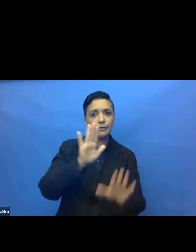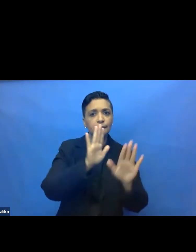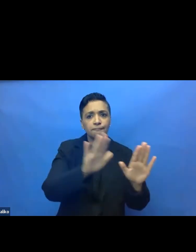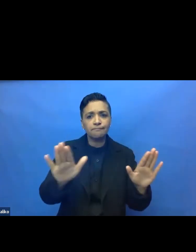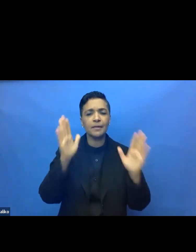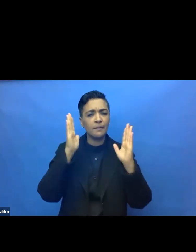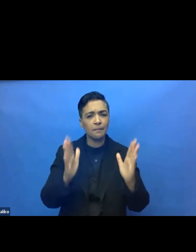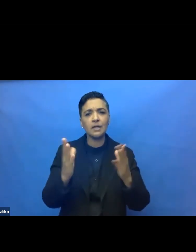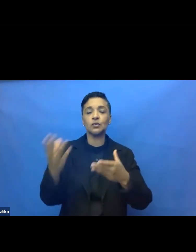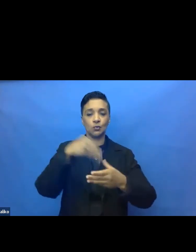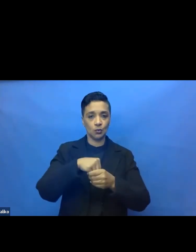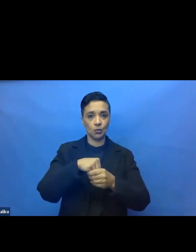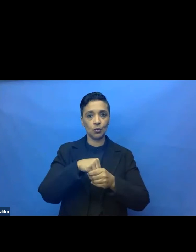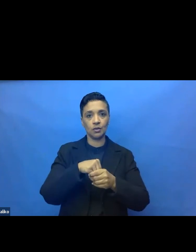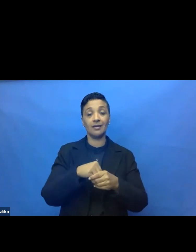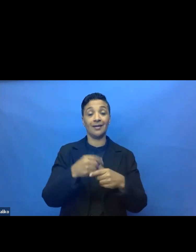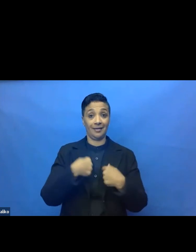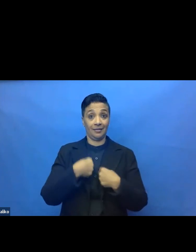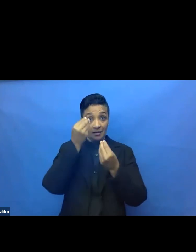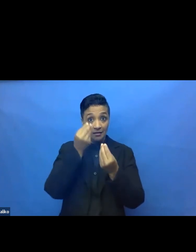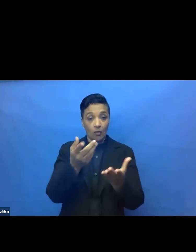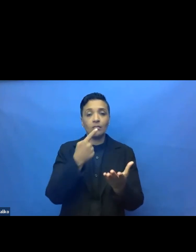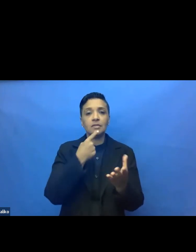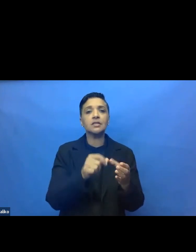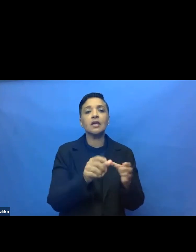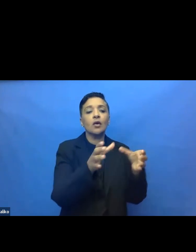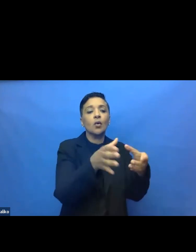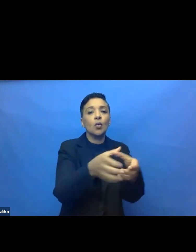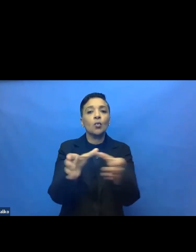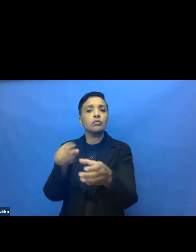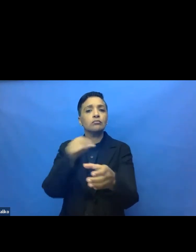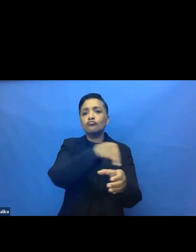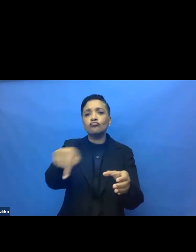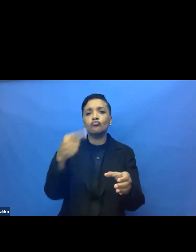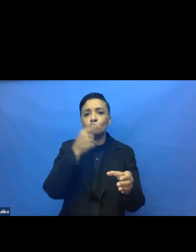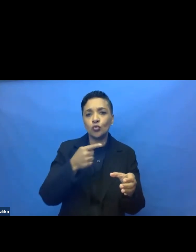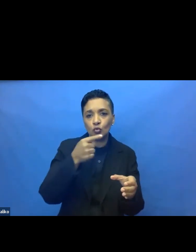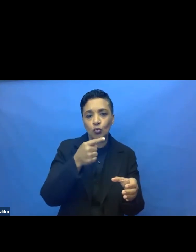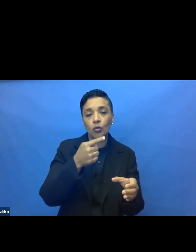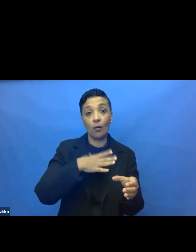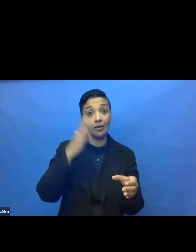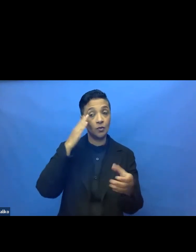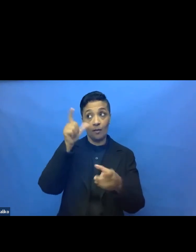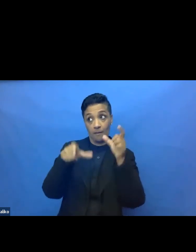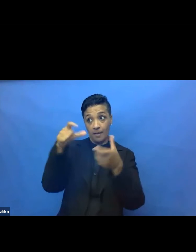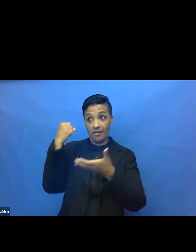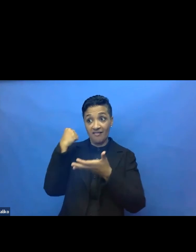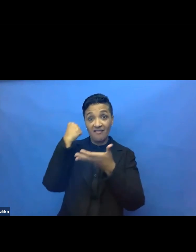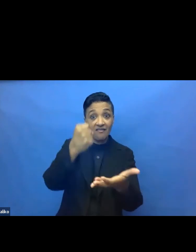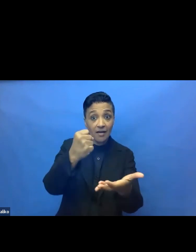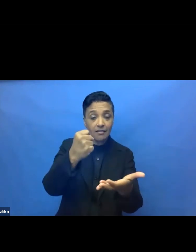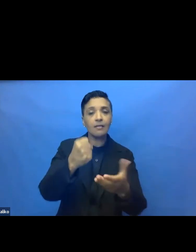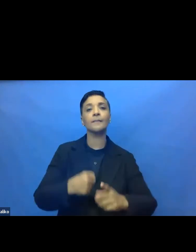genre. Il est très important que les gouvernements et les parties prenantes, et quand je parle de